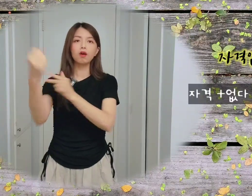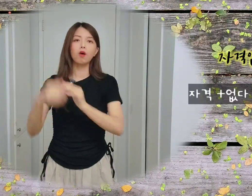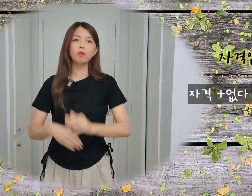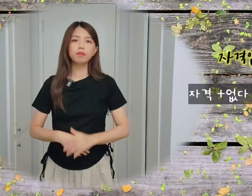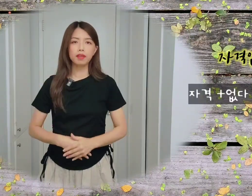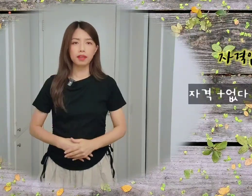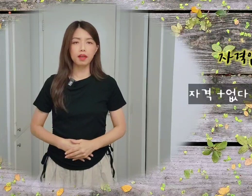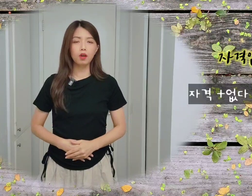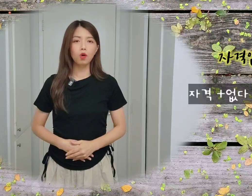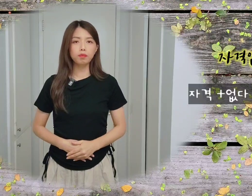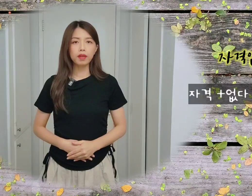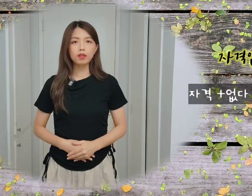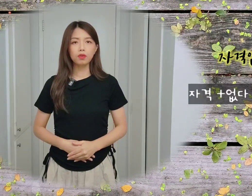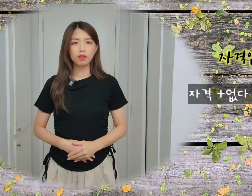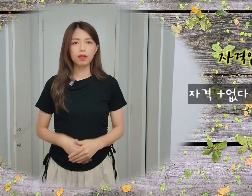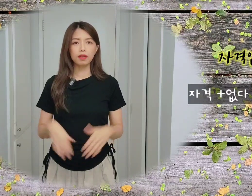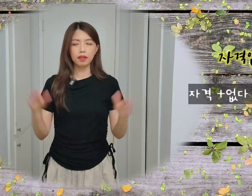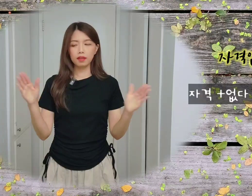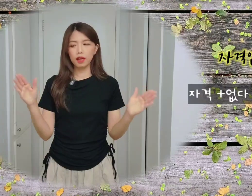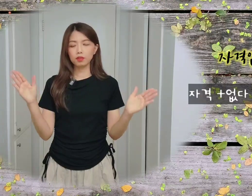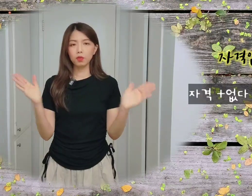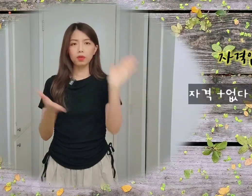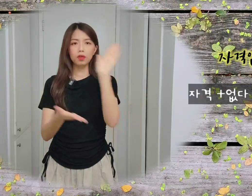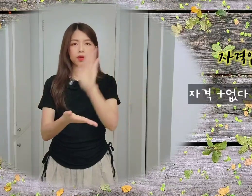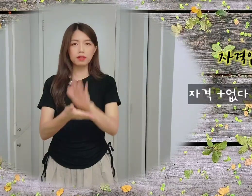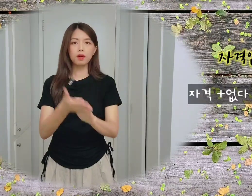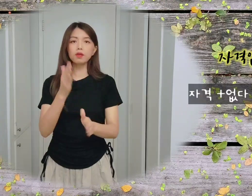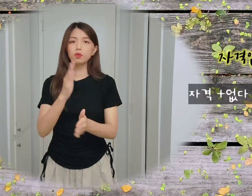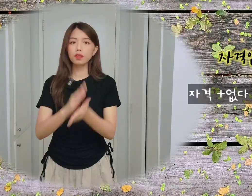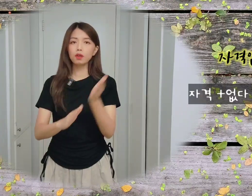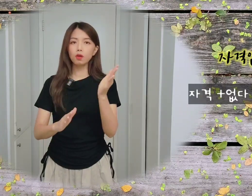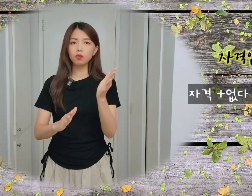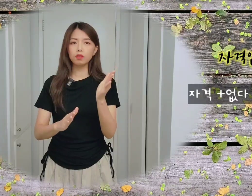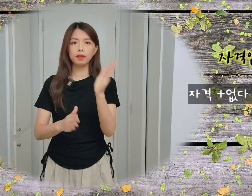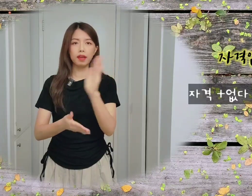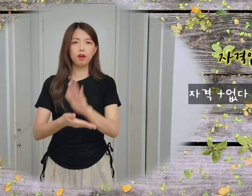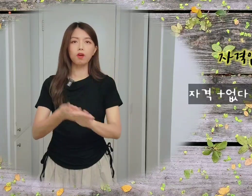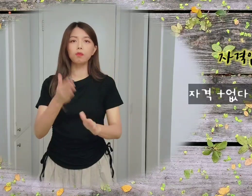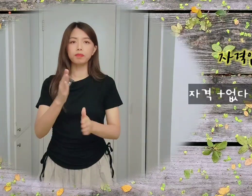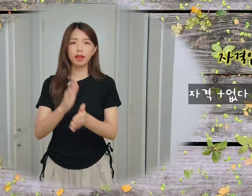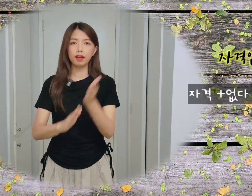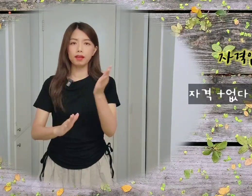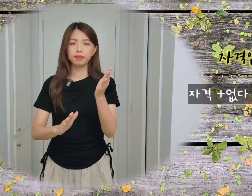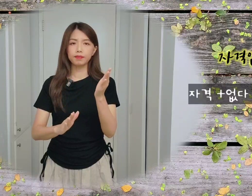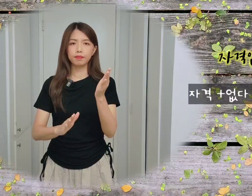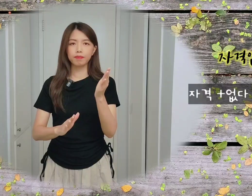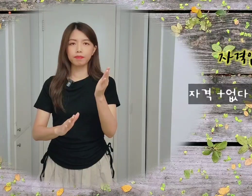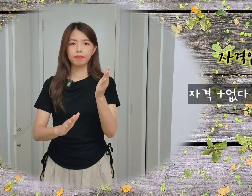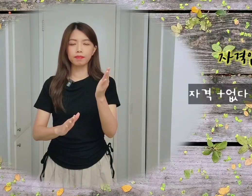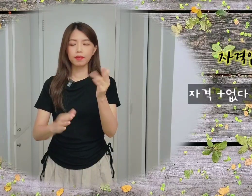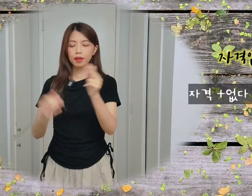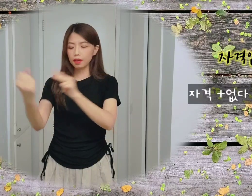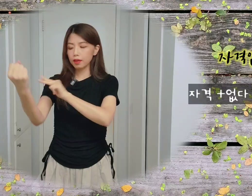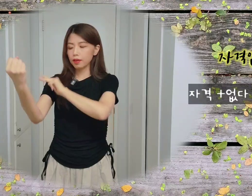자격 없는, 없다 수어는 양손 이용해서 손을 털어주시면 돼요. 없다.